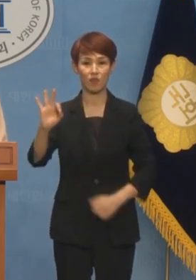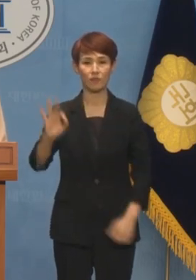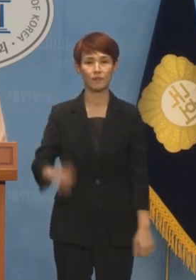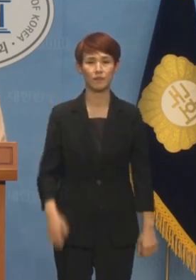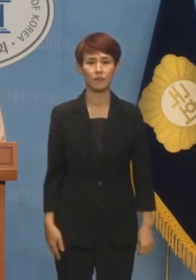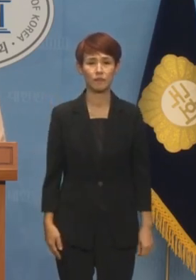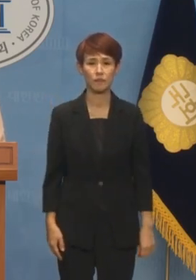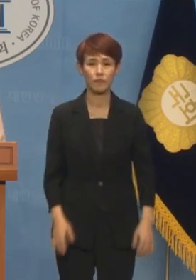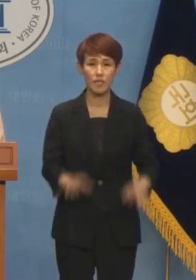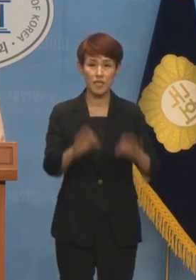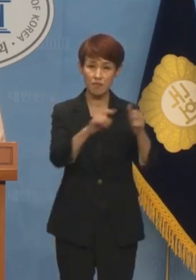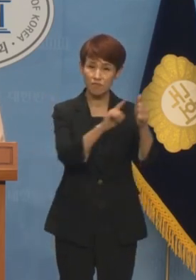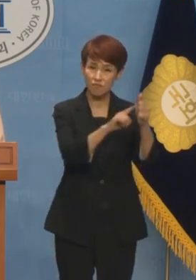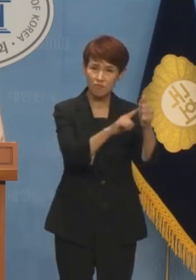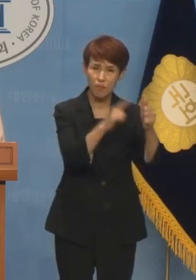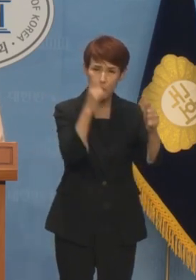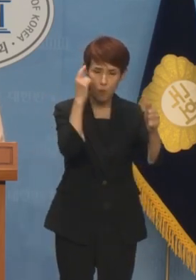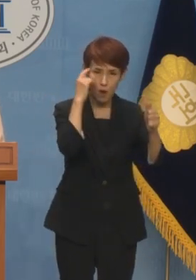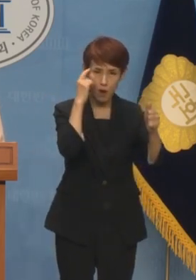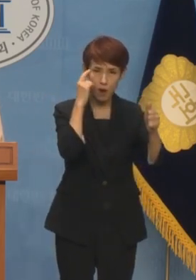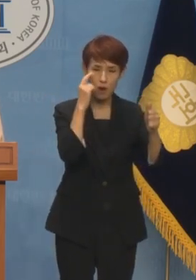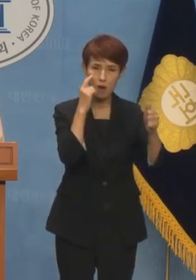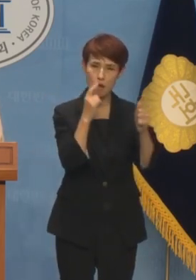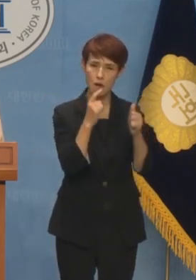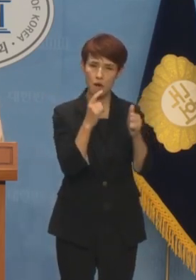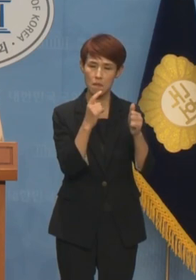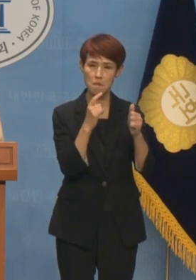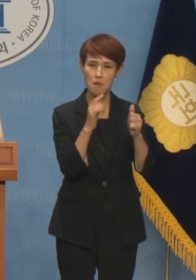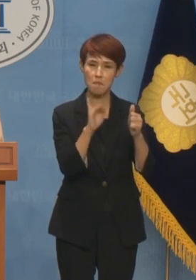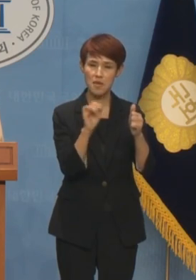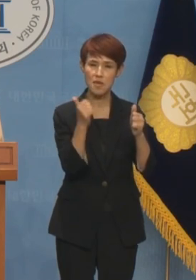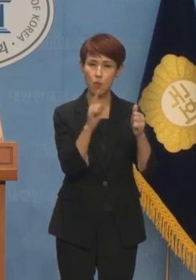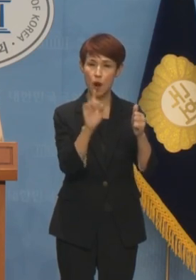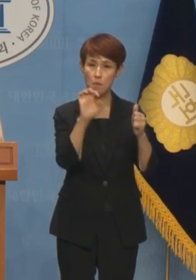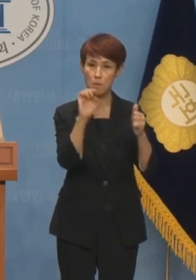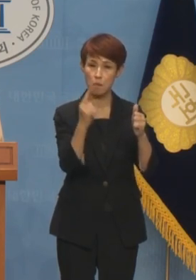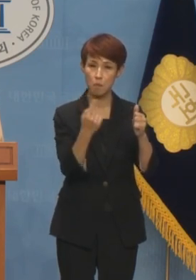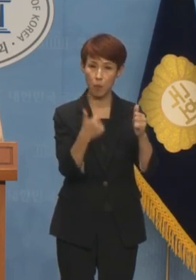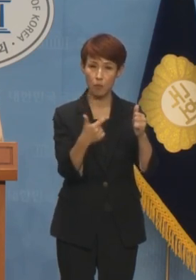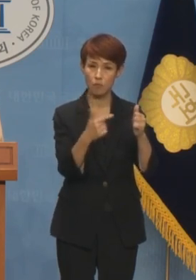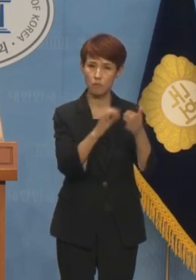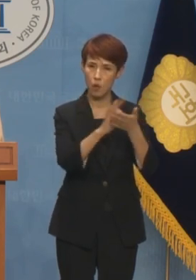김 사령관은 왜 보안이 필요한 비화폰을 사용했습니까?